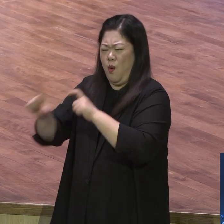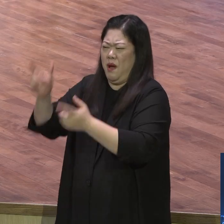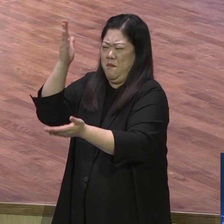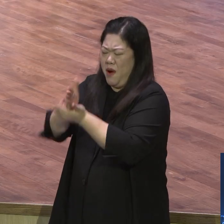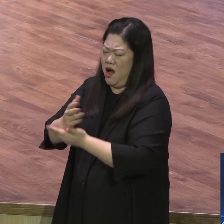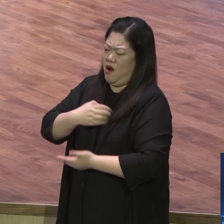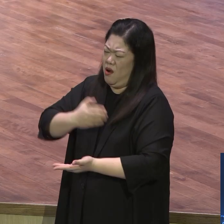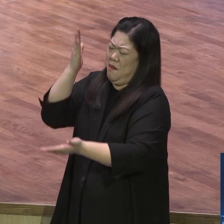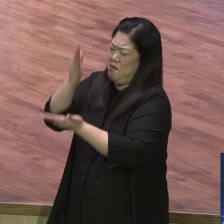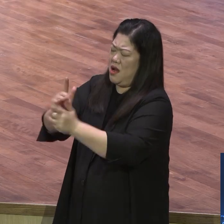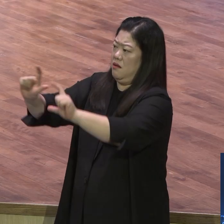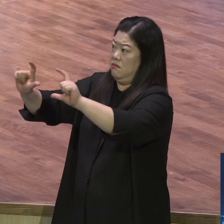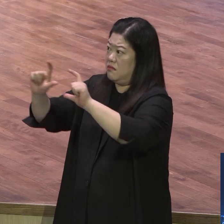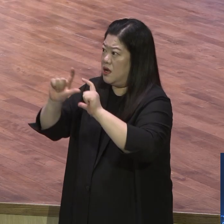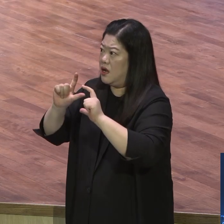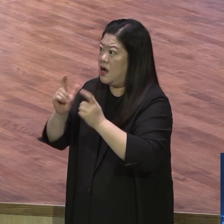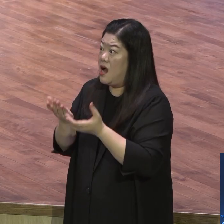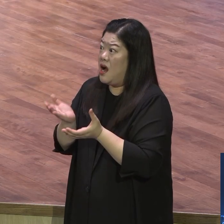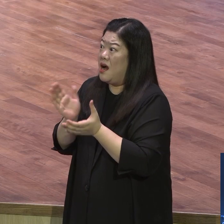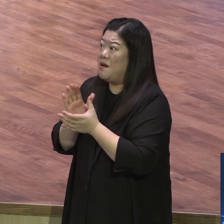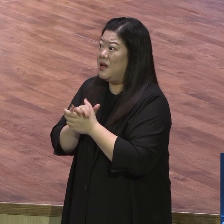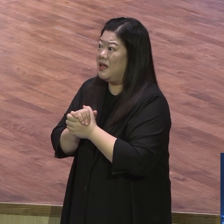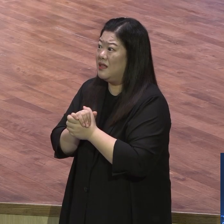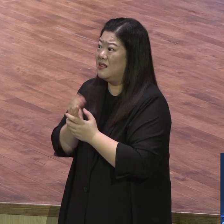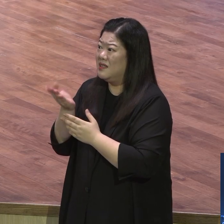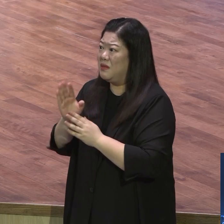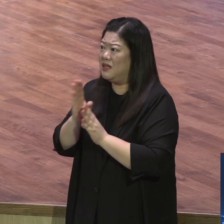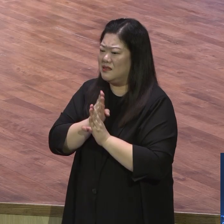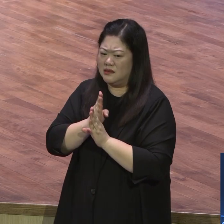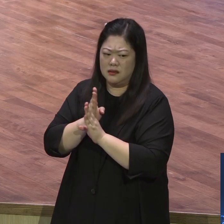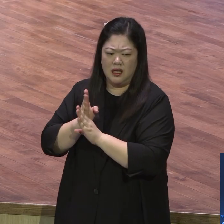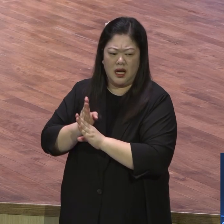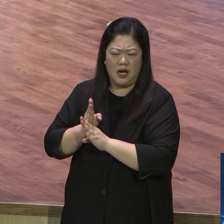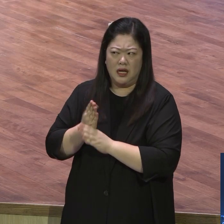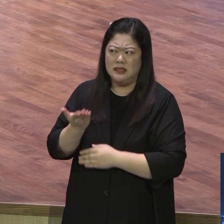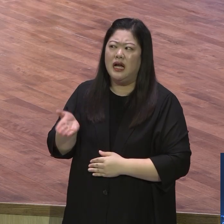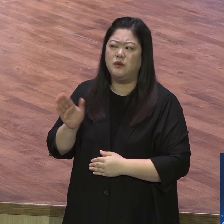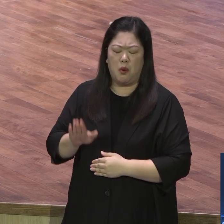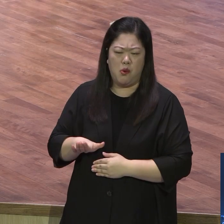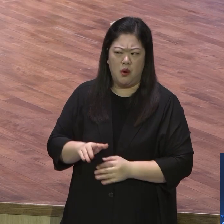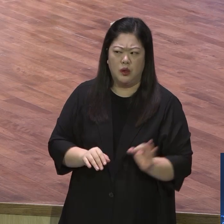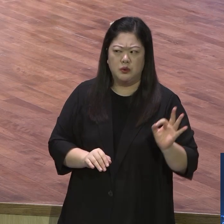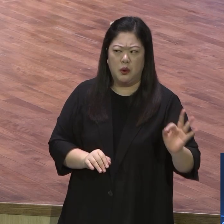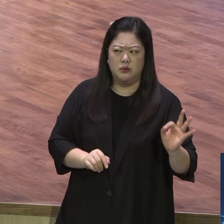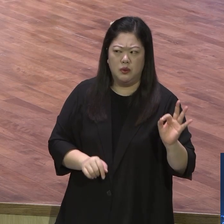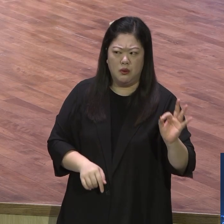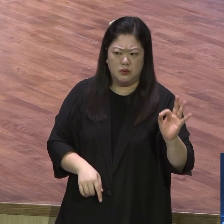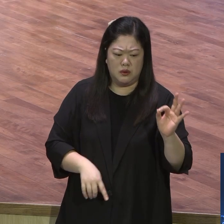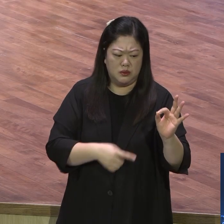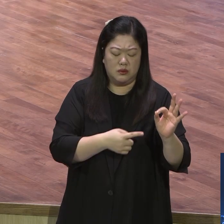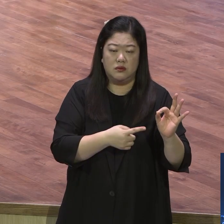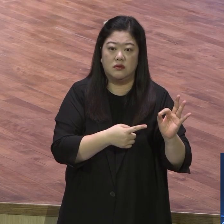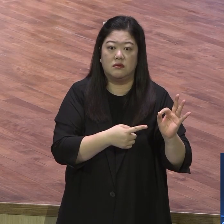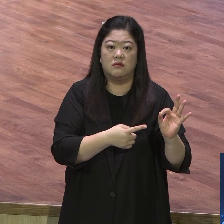건강하면 눈만 뜨면 입만 열면 돈, 돈, 돈 하느냐 그런 거 하지 말라는 얘기예요